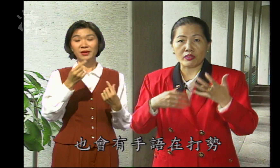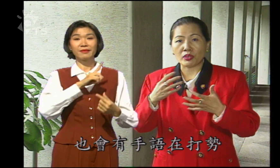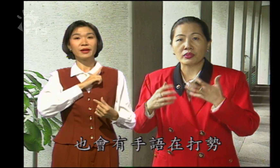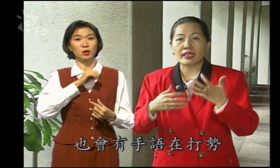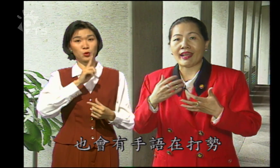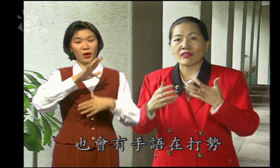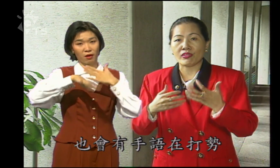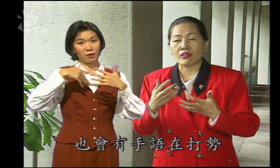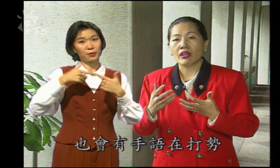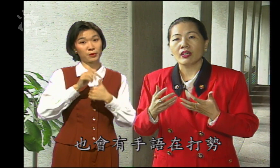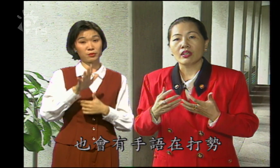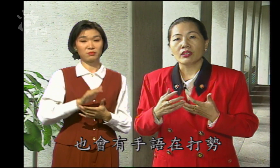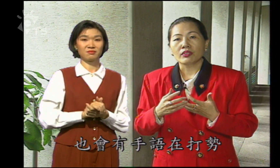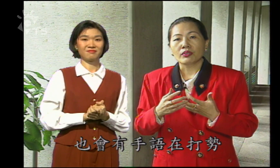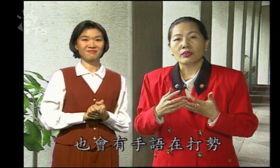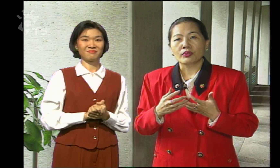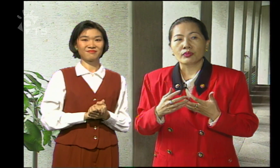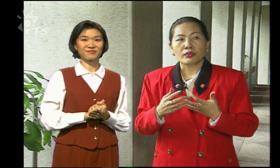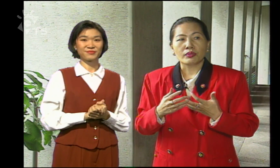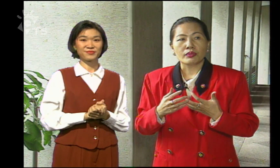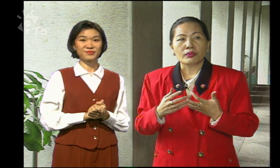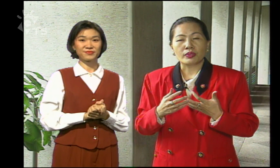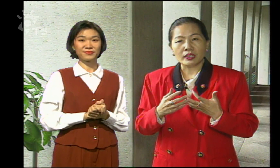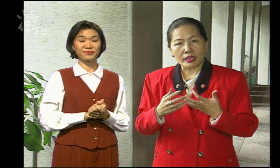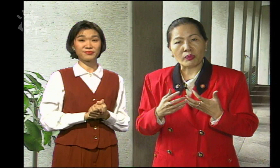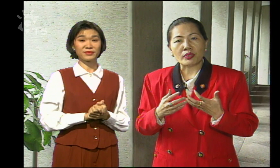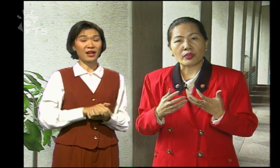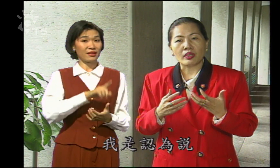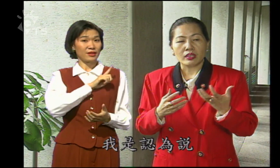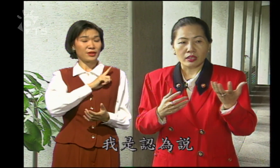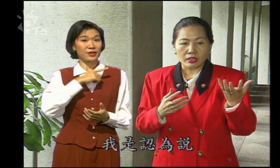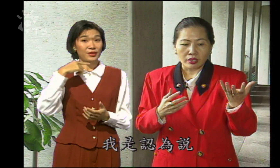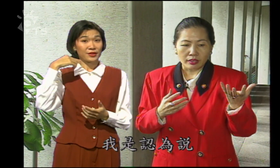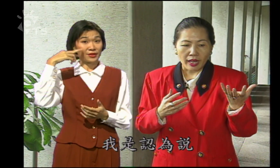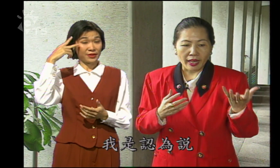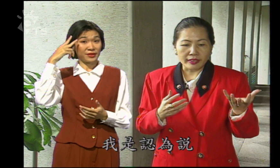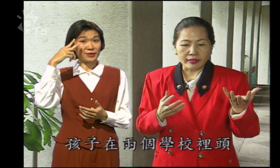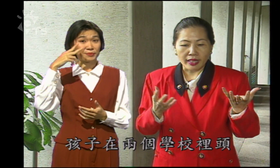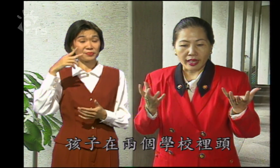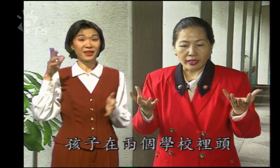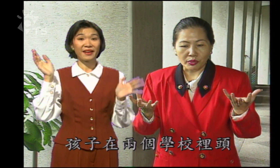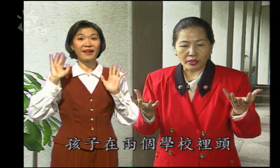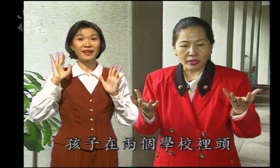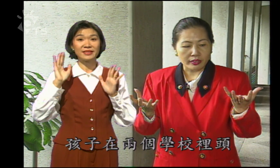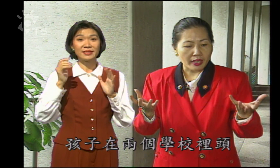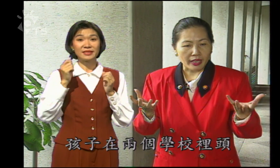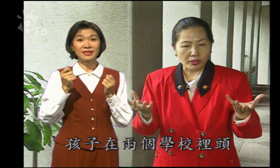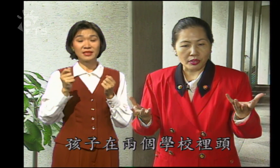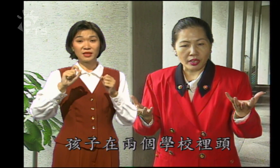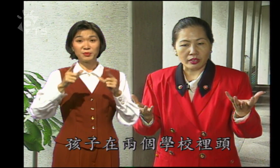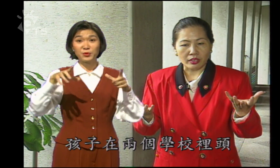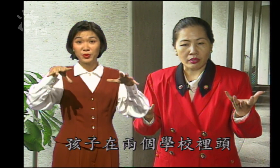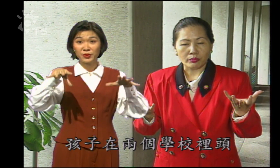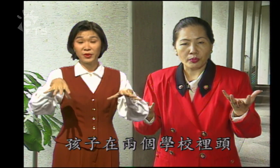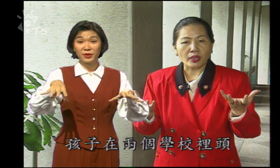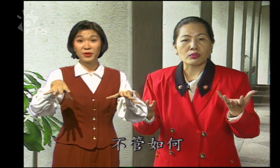手语的打势。我自认为说孩子在两个学校里头，不管如